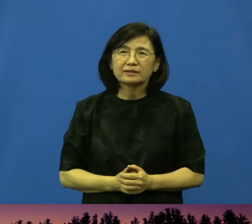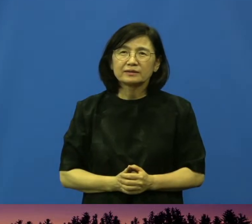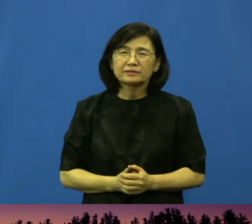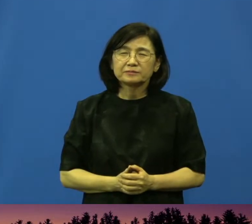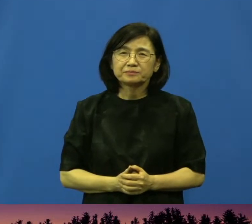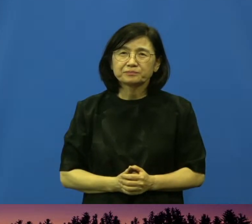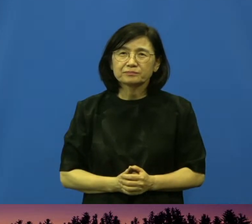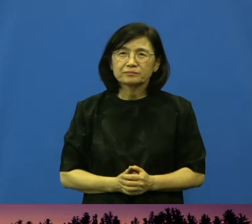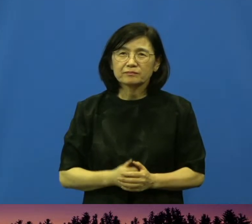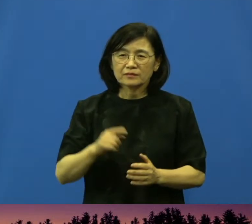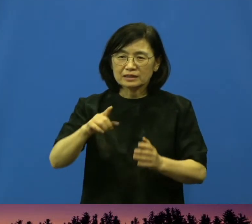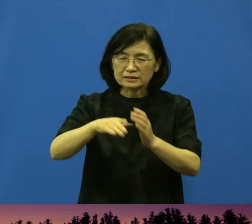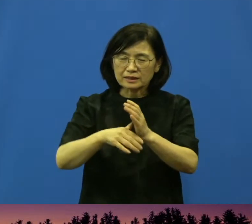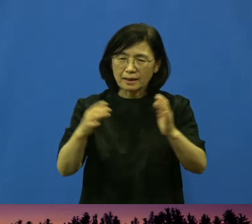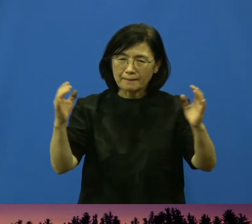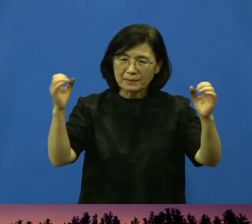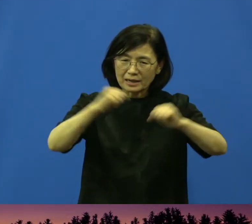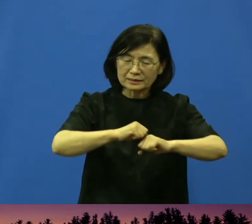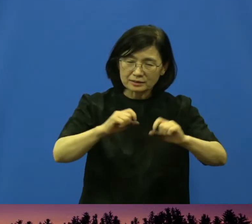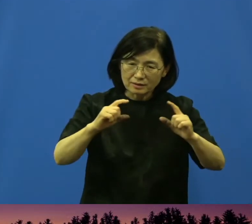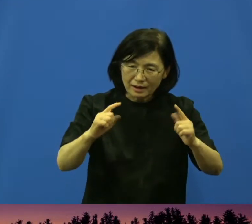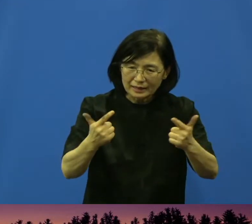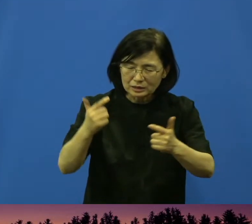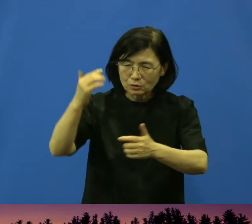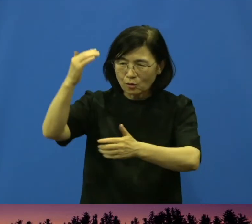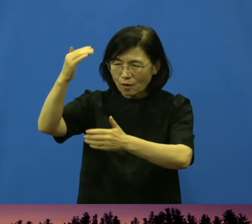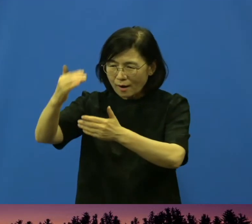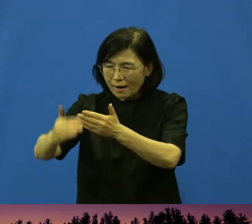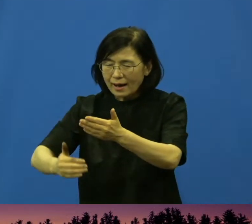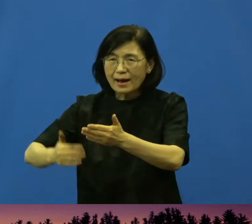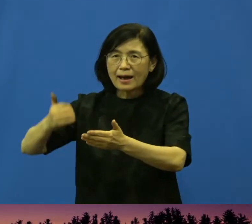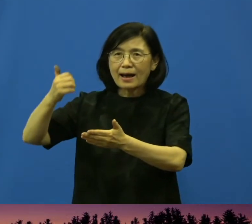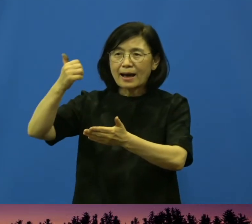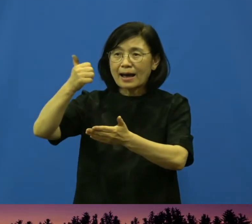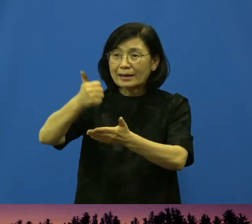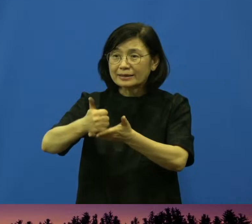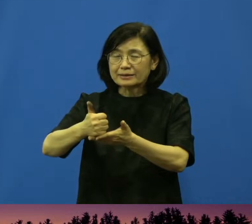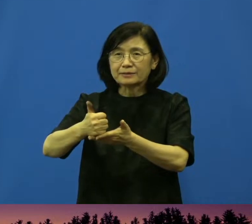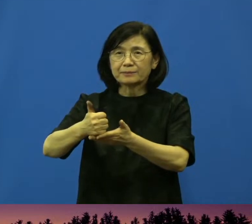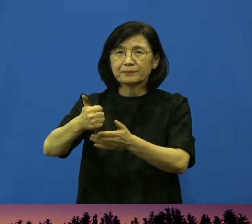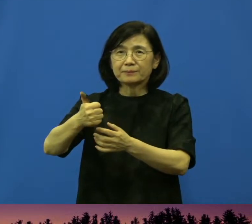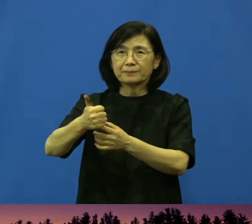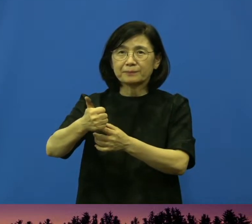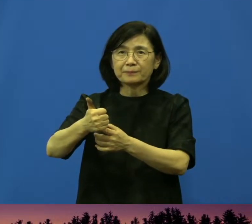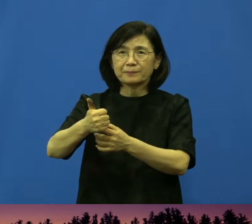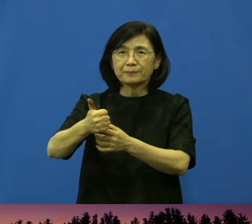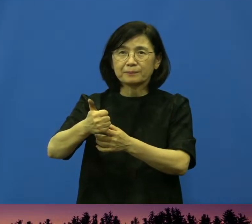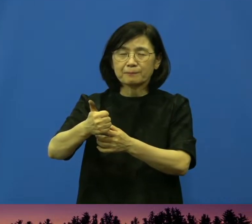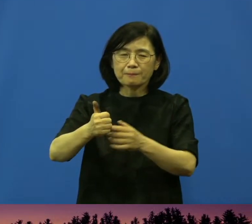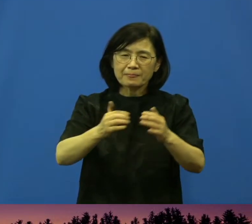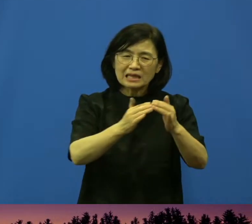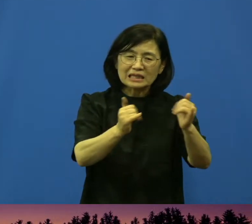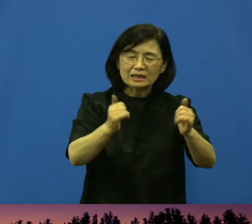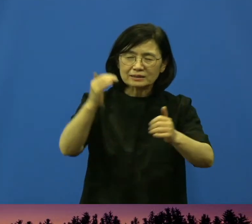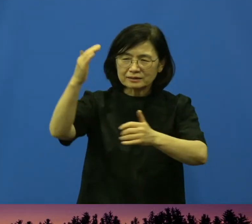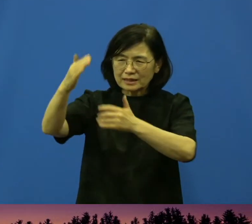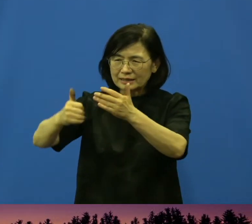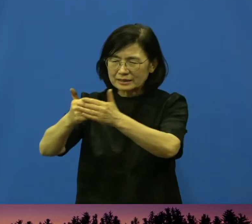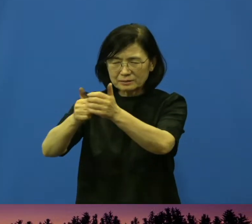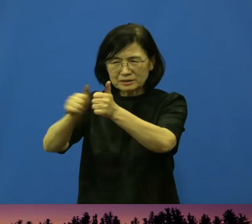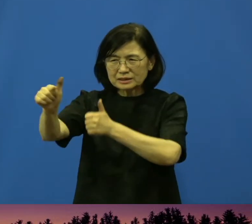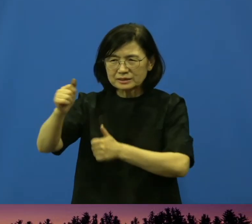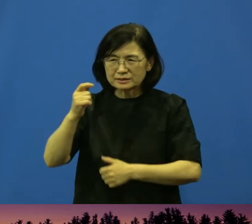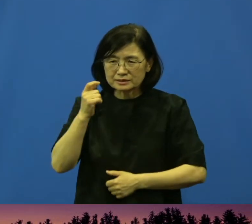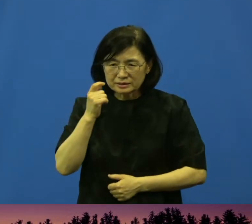게 아니에요. 하나님이 그를 이기셨어요. 하나님이 이기셔야 돼요. 인간은 하나님을 이길 수 없어요.